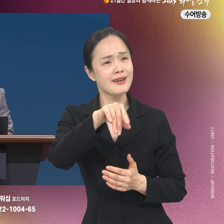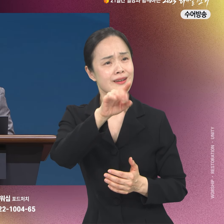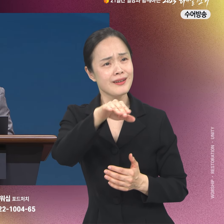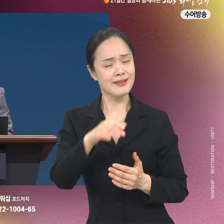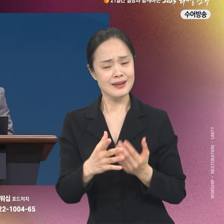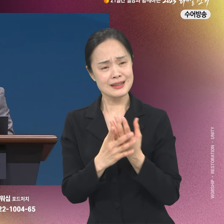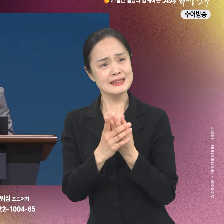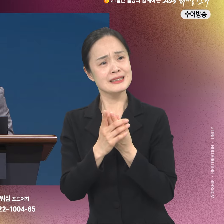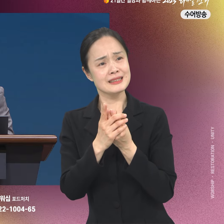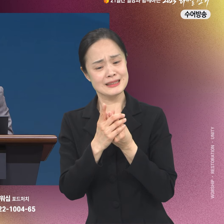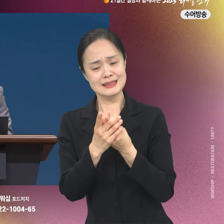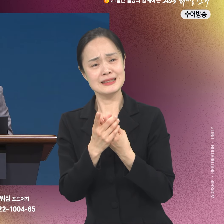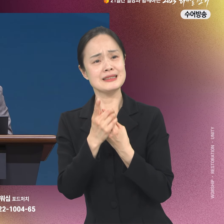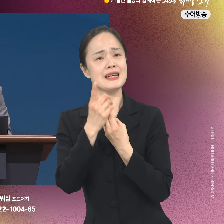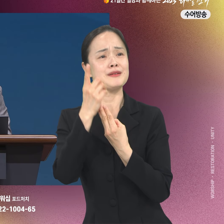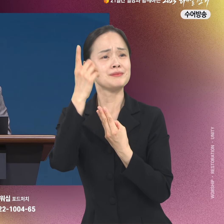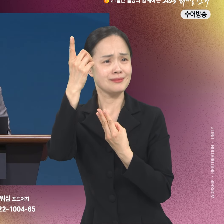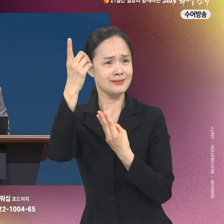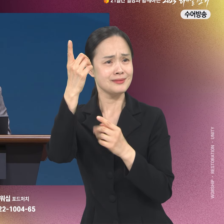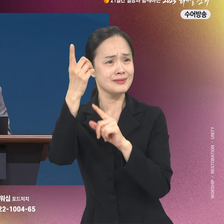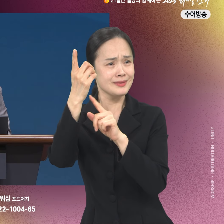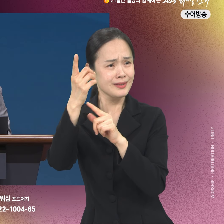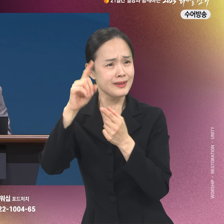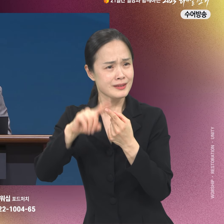영화를 보셨나 전 궁금해요.